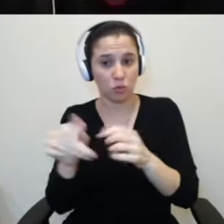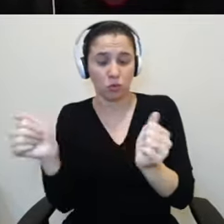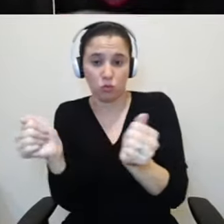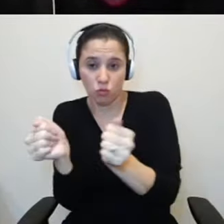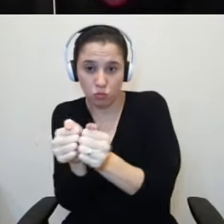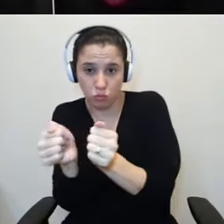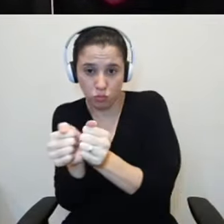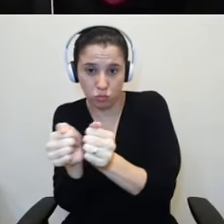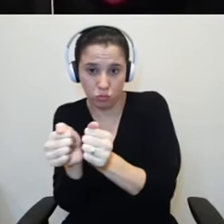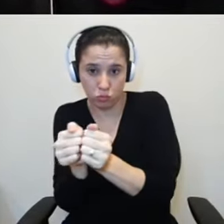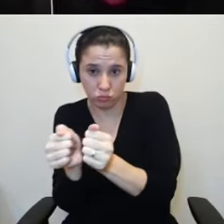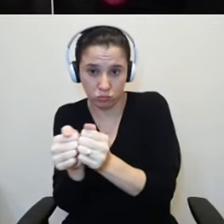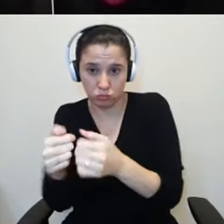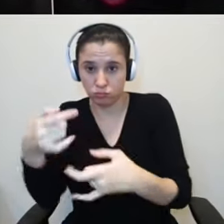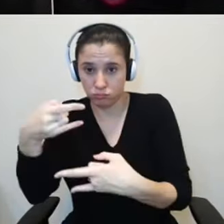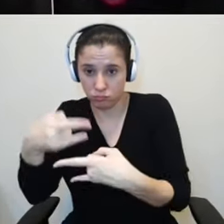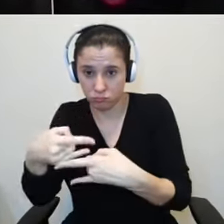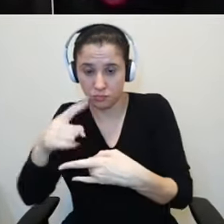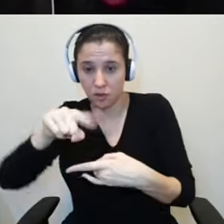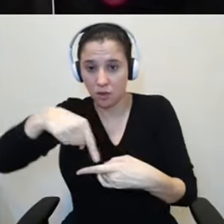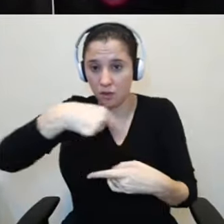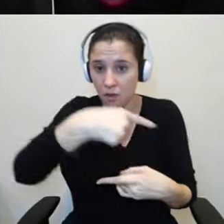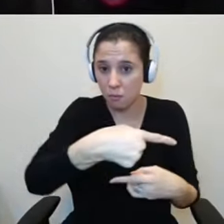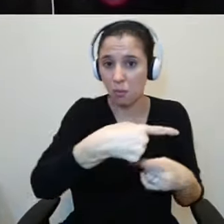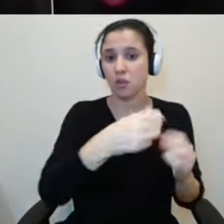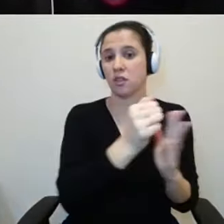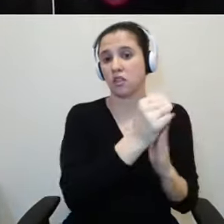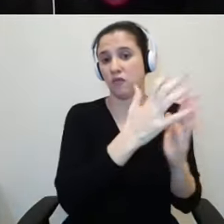ser publicado para vocês aí